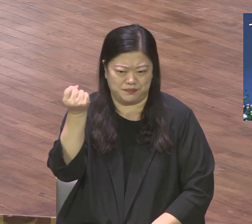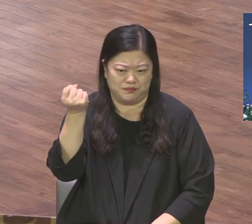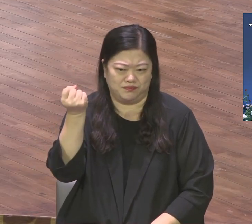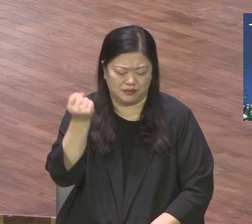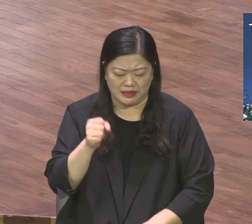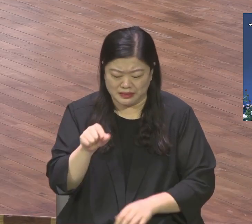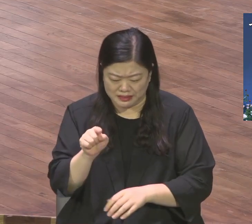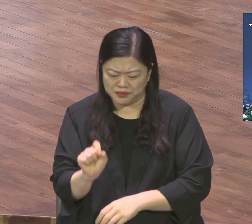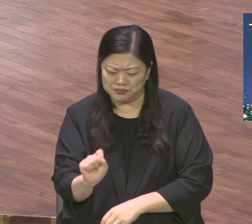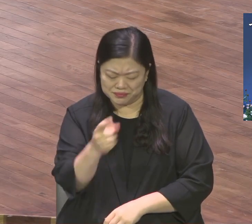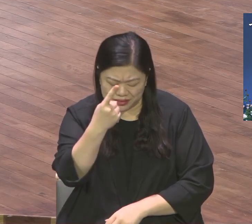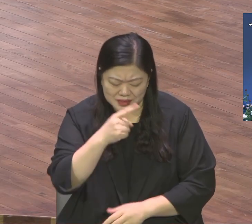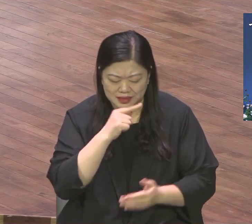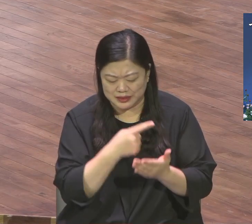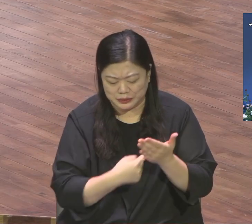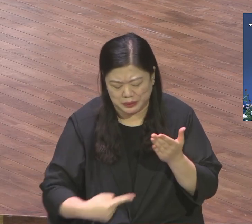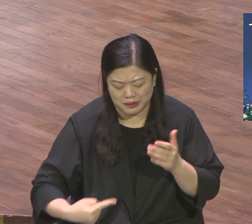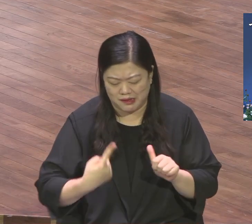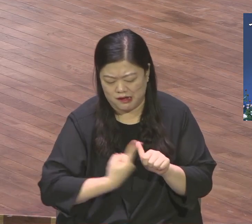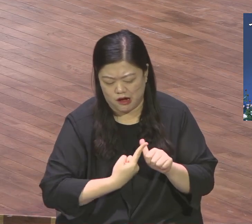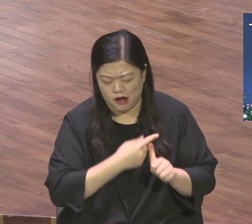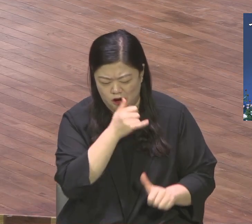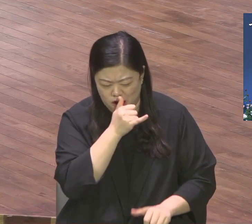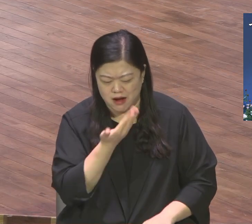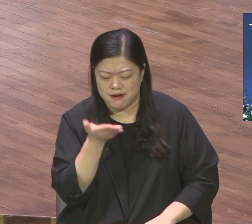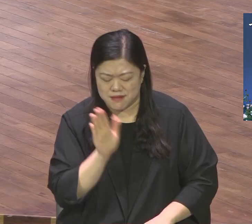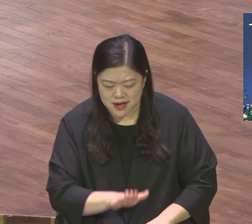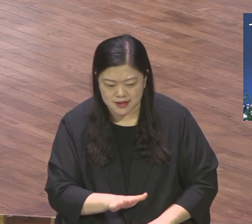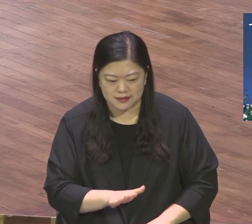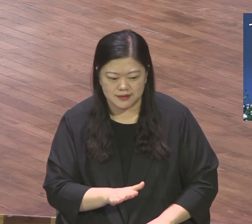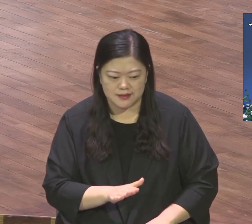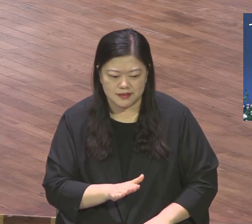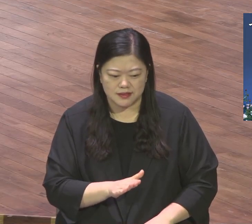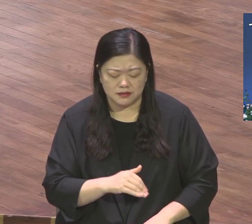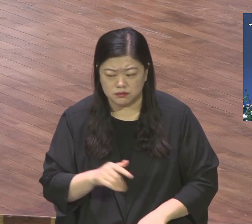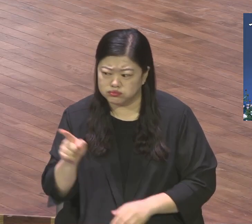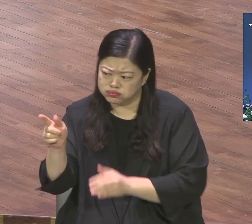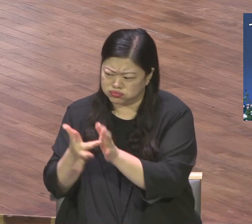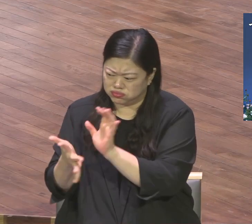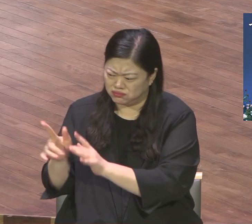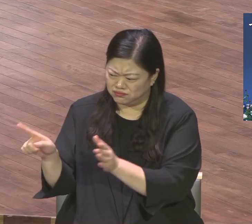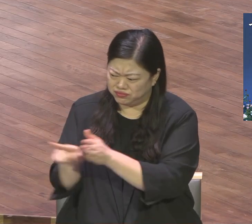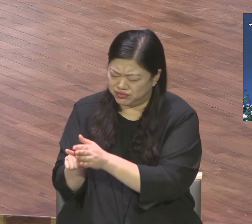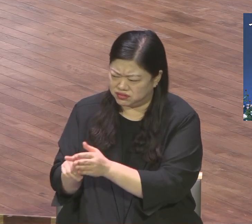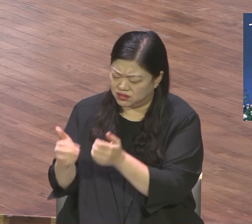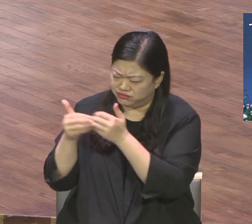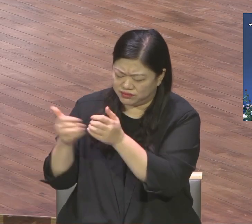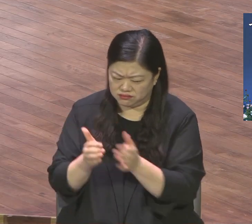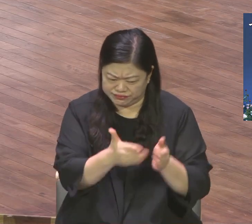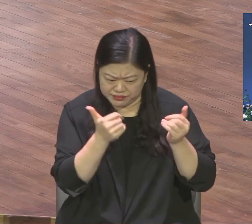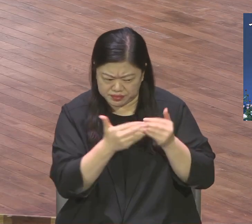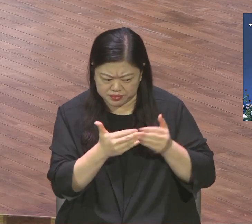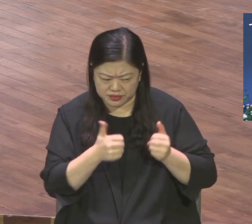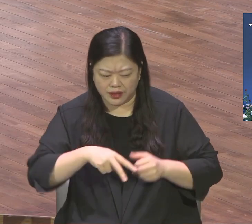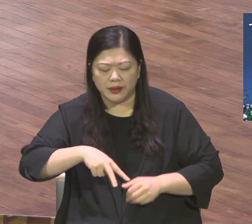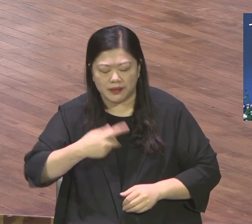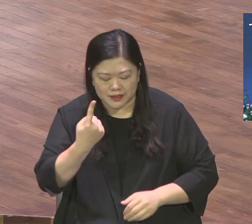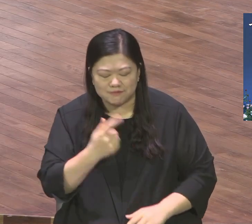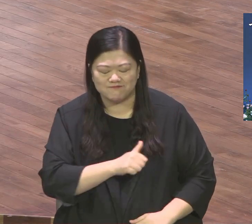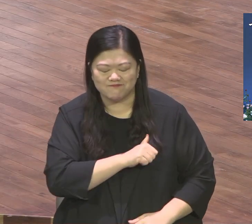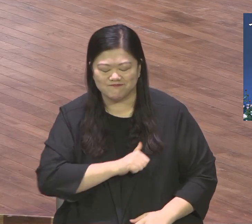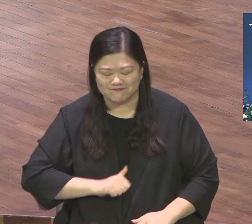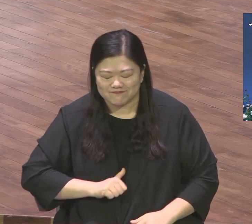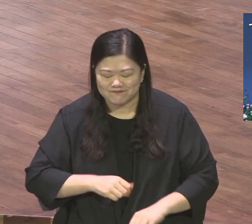조롱받는 사람, 손해보는 사람, 복음 때문에 자존심이 상하고 복음 때문에 조롱당하는, 이런